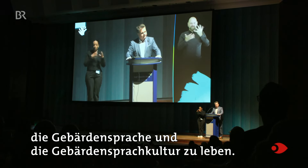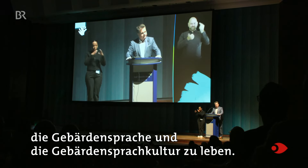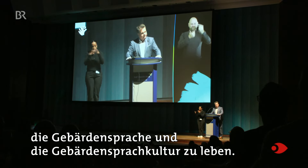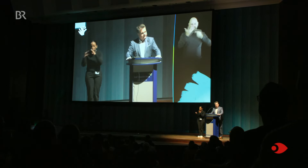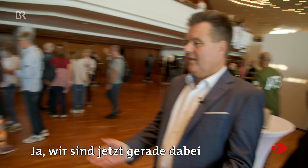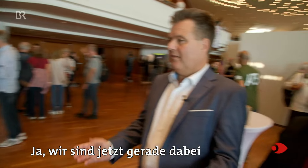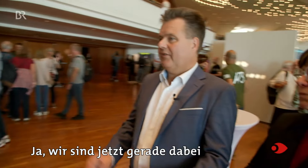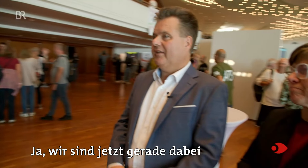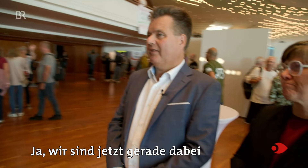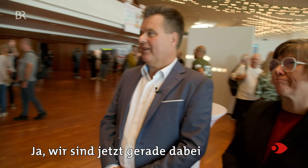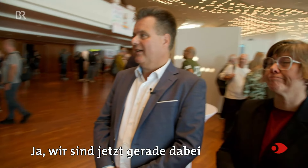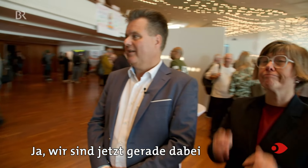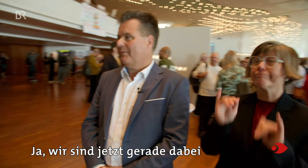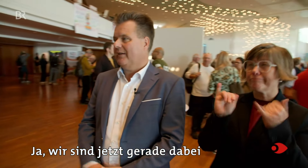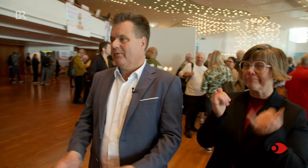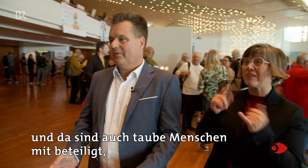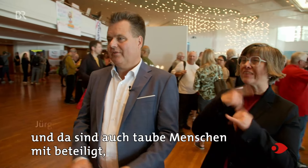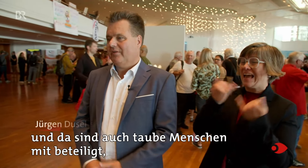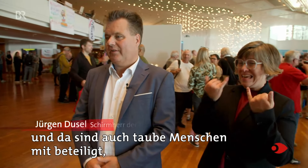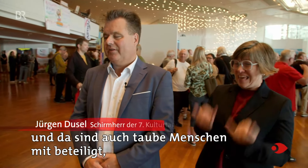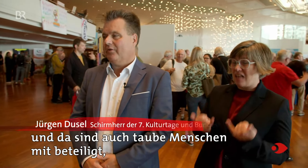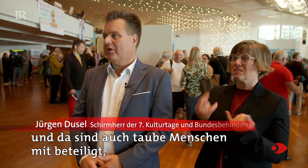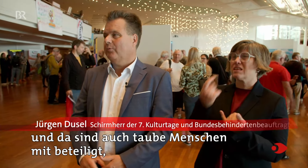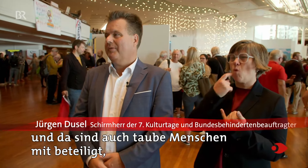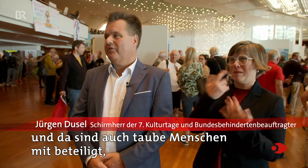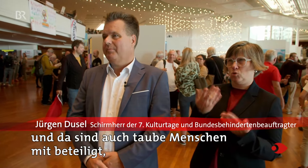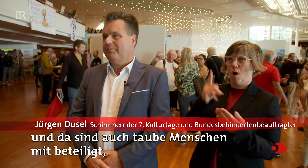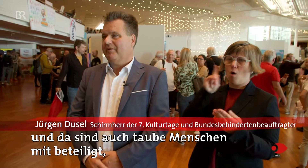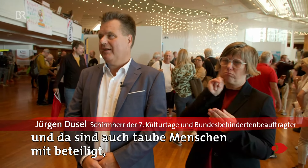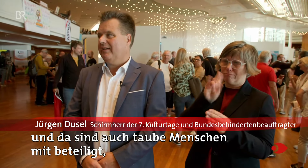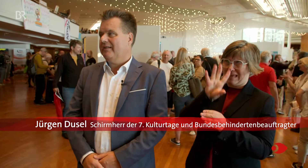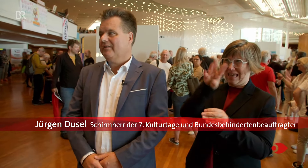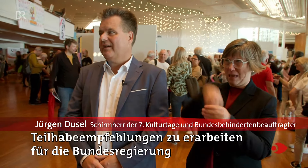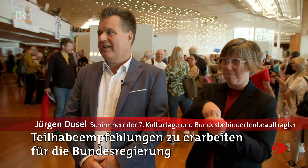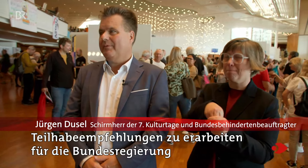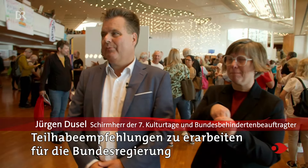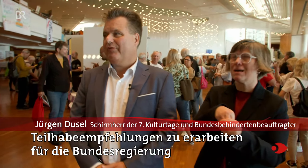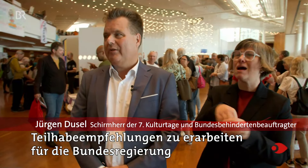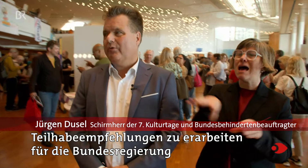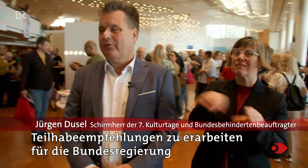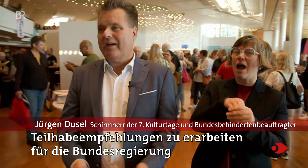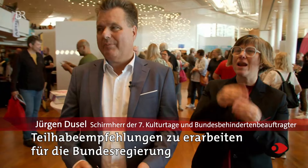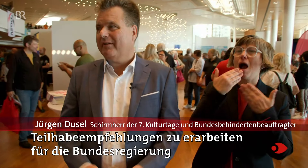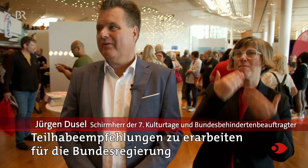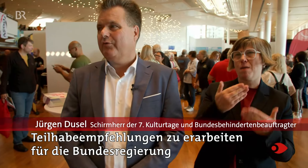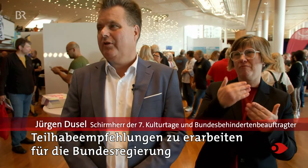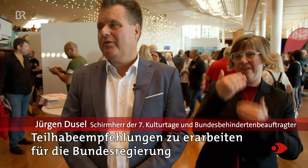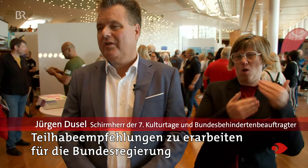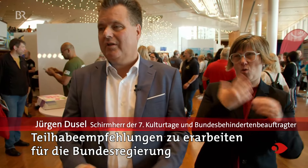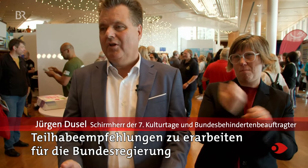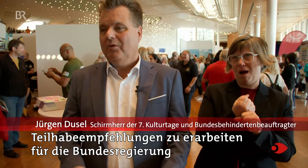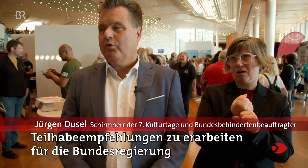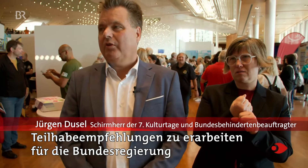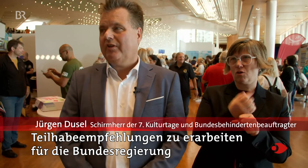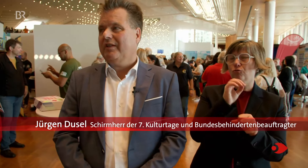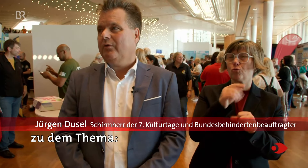leben. Ja, wir sind jetzt gerade dabei und da sind auch taube Menschen mit beteiligt, Teilhabeempfehlungen zu erarbeiten für